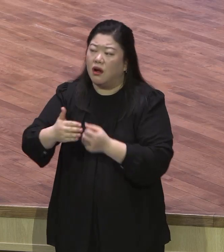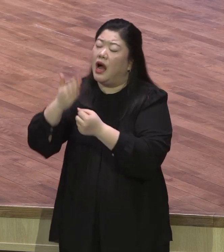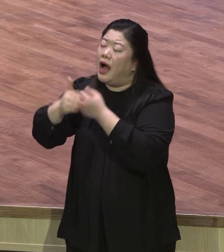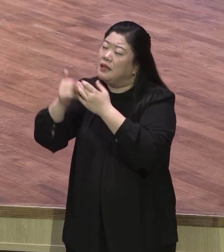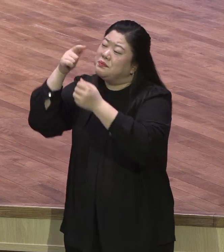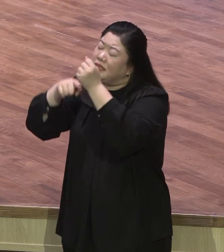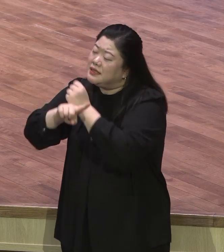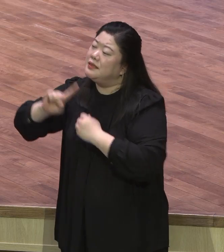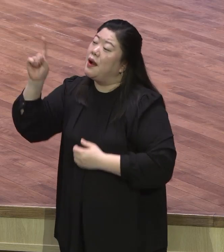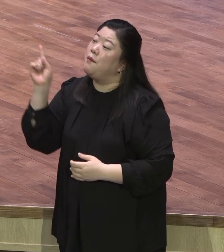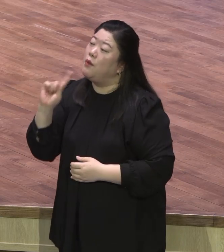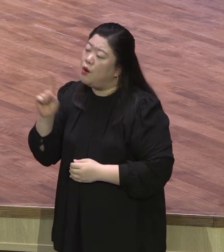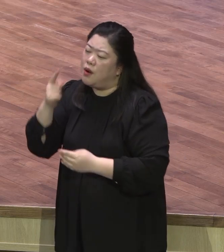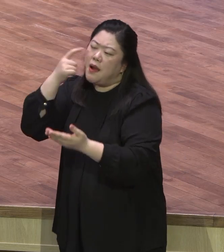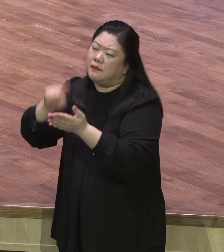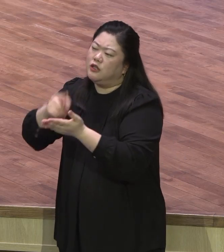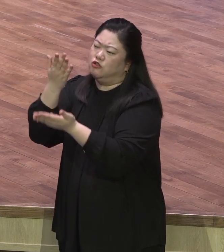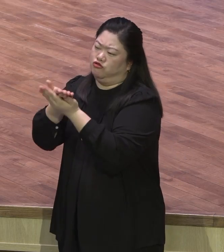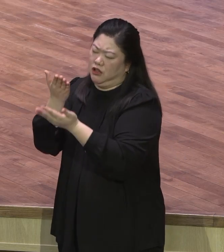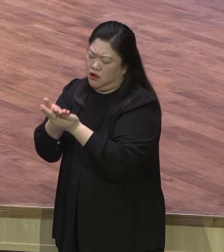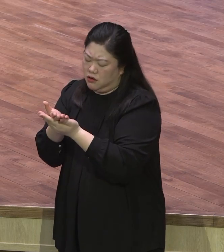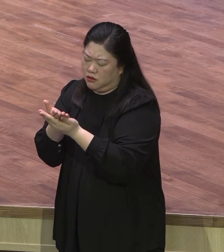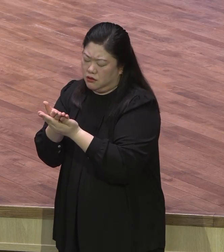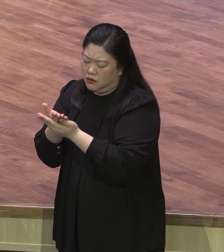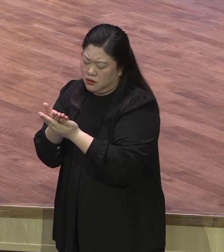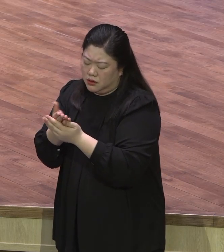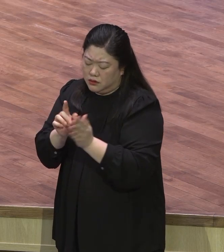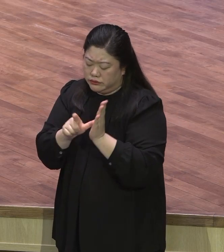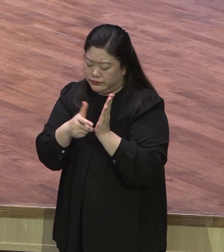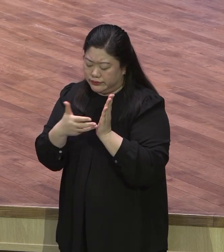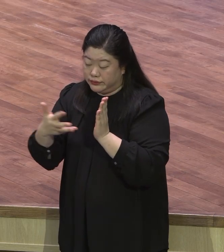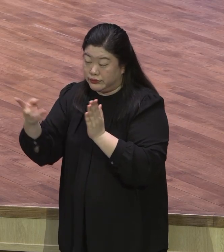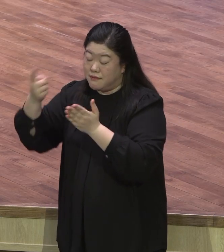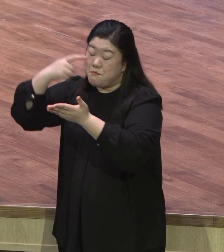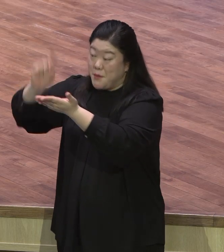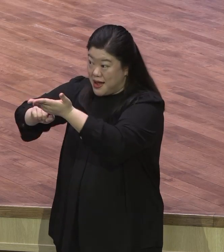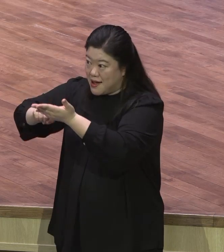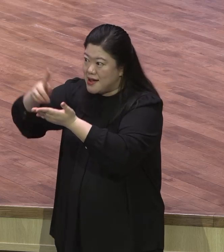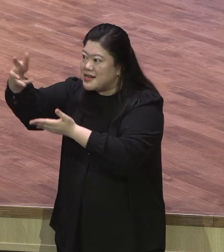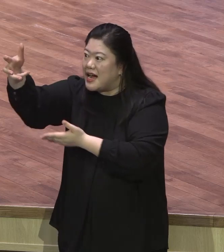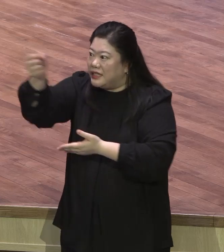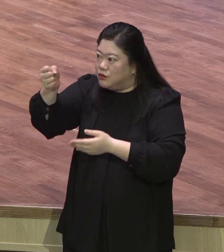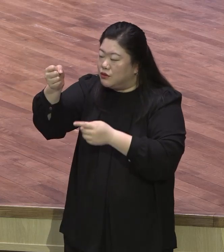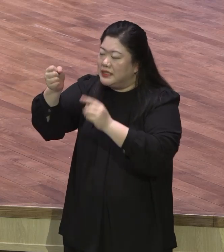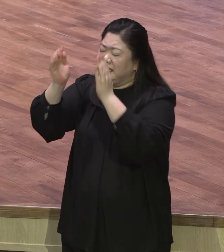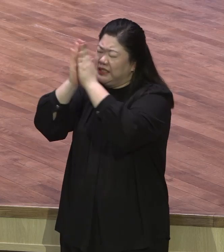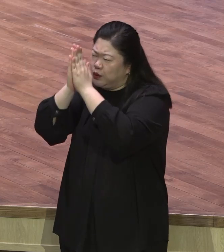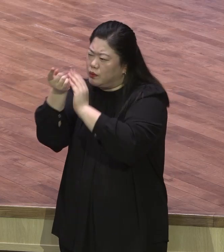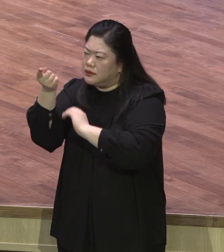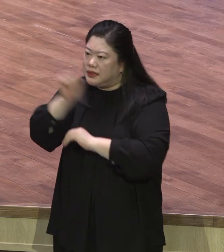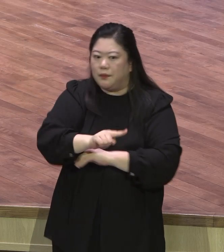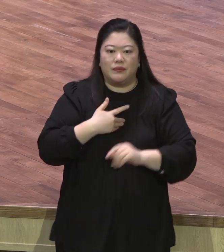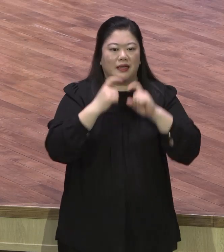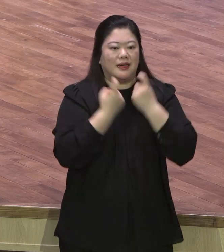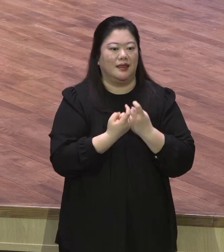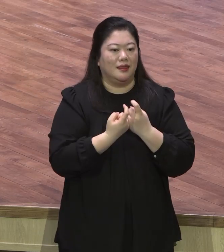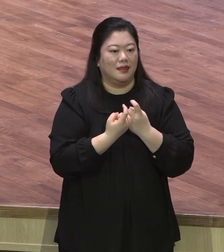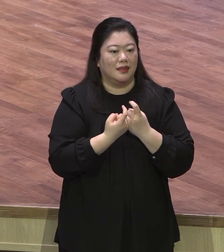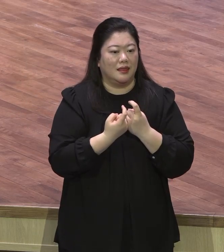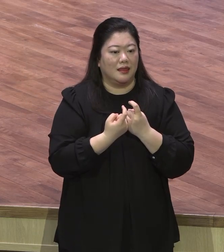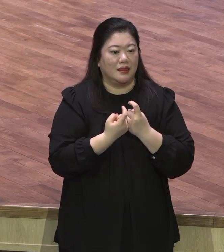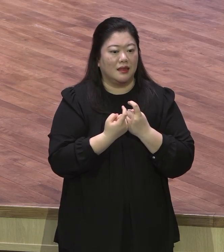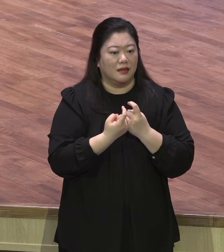그게 올바른 기도 제목 잡는 겁니다 기도라고 같은 기도 아니에요 올바른 기도 제목을 잡아라 하나님 뜻이